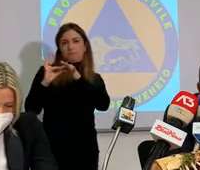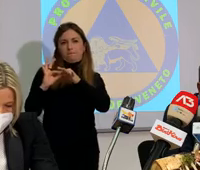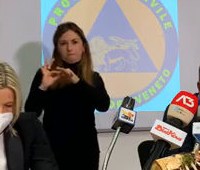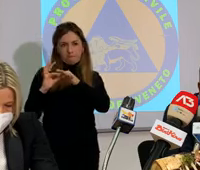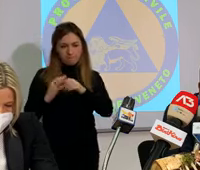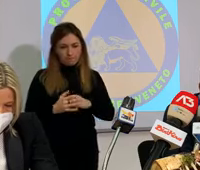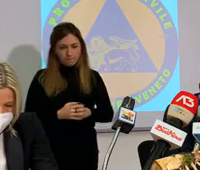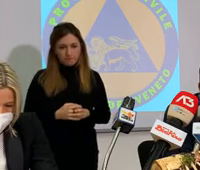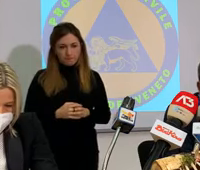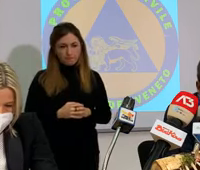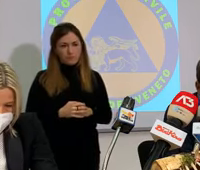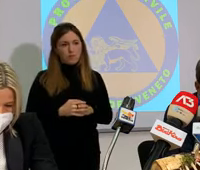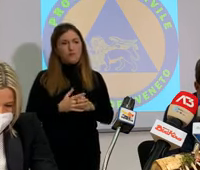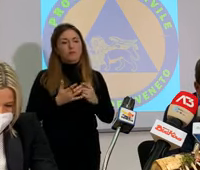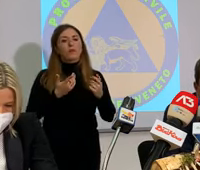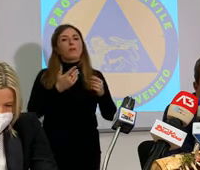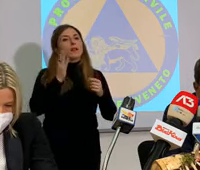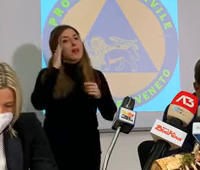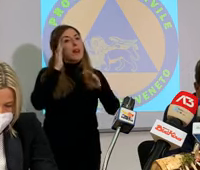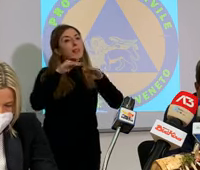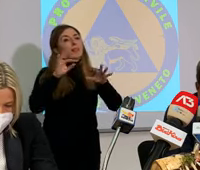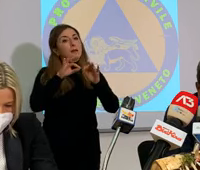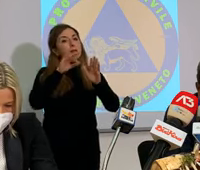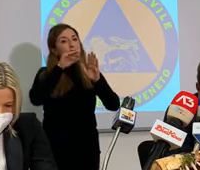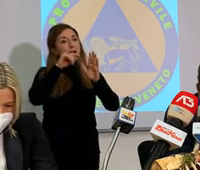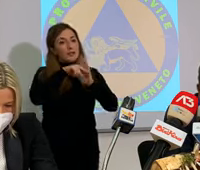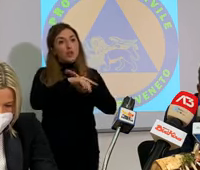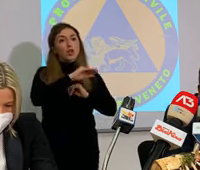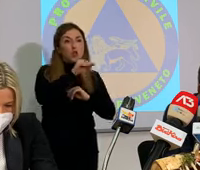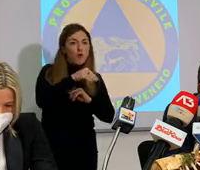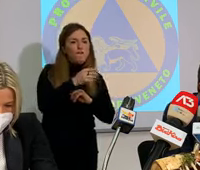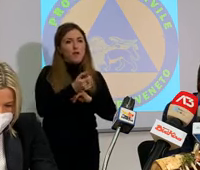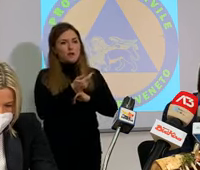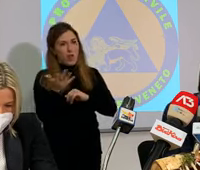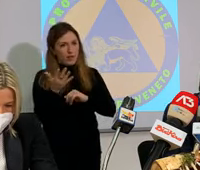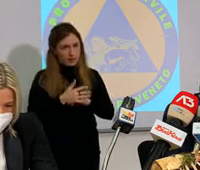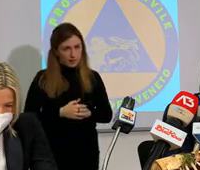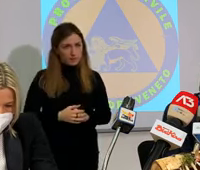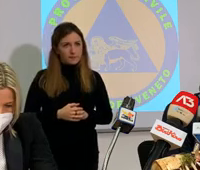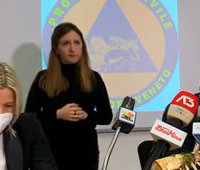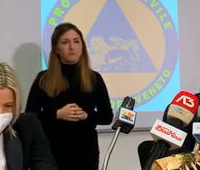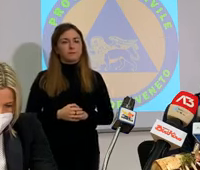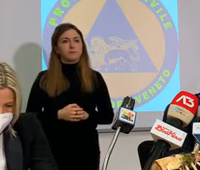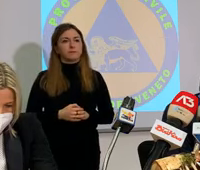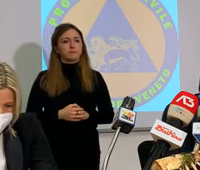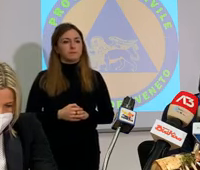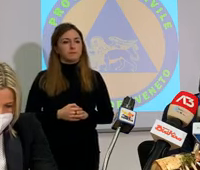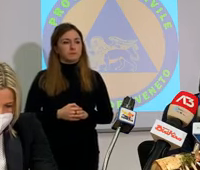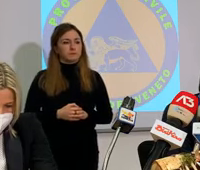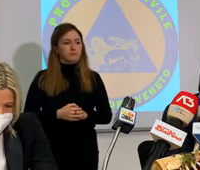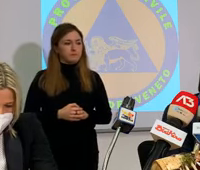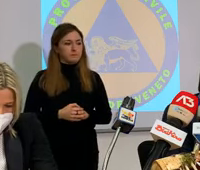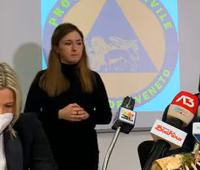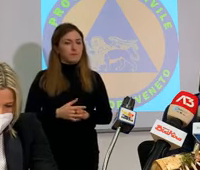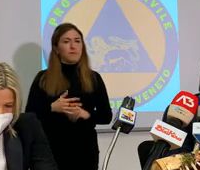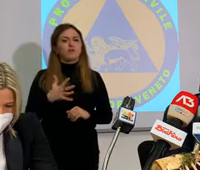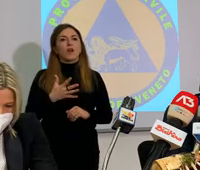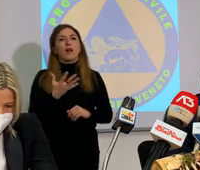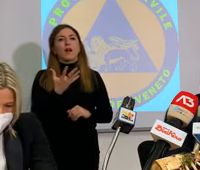dove sono e quanti sono i letti di terapia intensiva di tutto questo c'è traccia negli atti